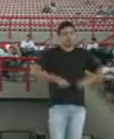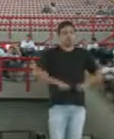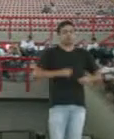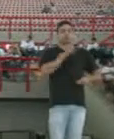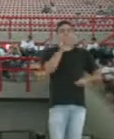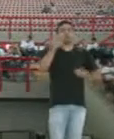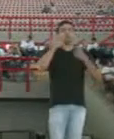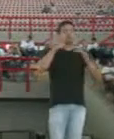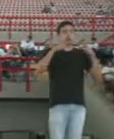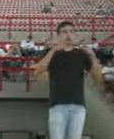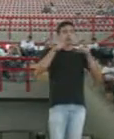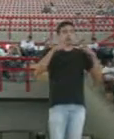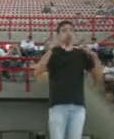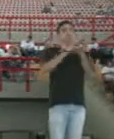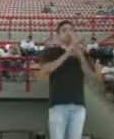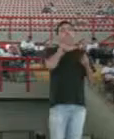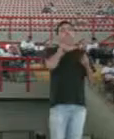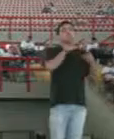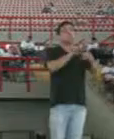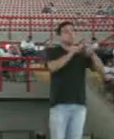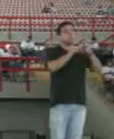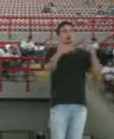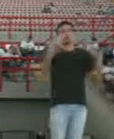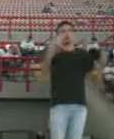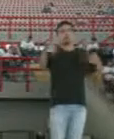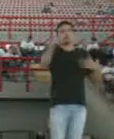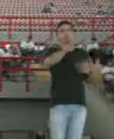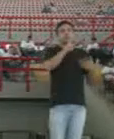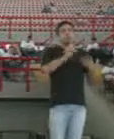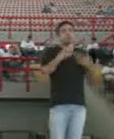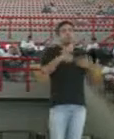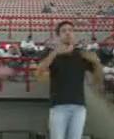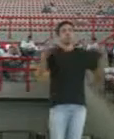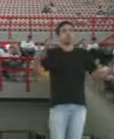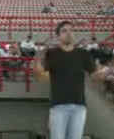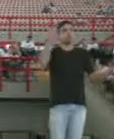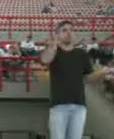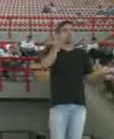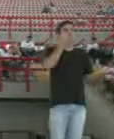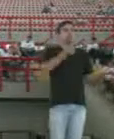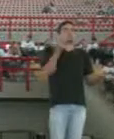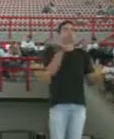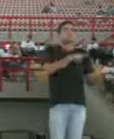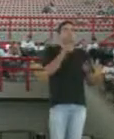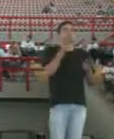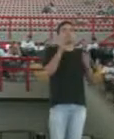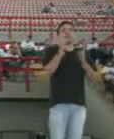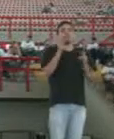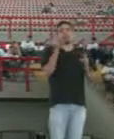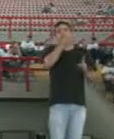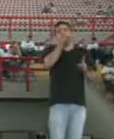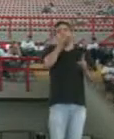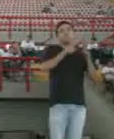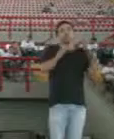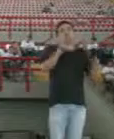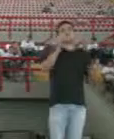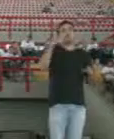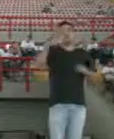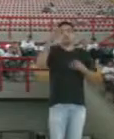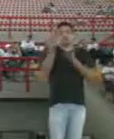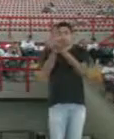é a linguagem. Na hora que eu converso com vocês, eu falo abertamente, digo palavrão, digo um monte de coisas. Na hora que eu